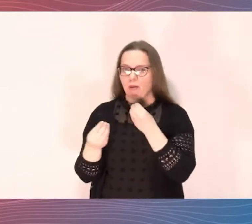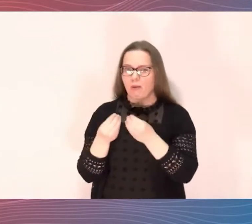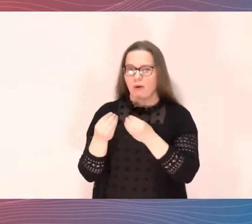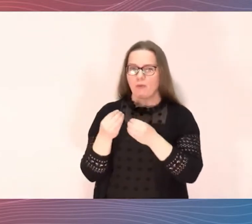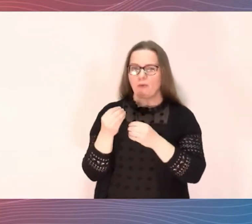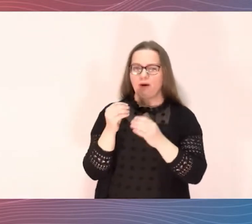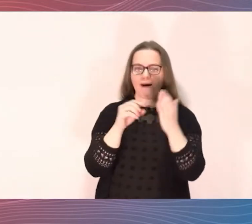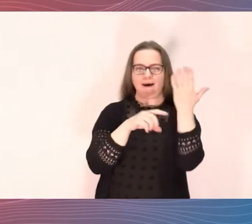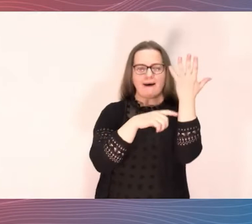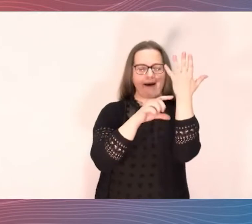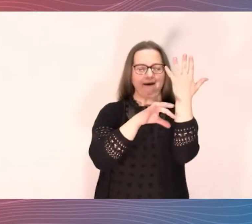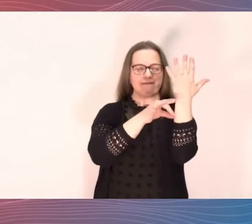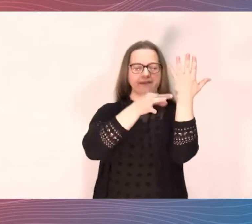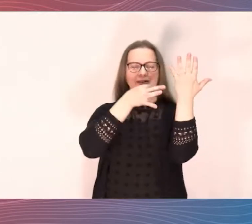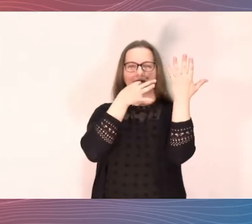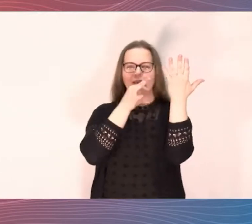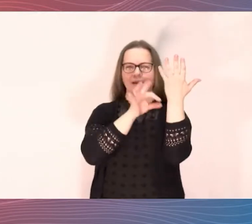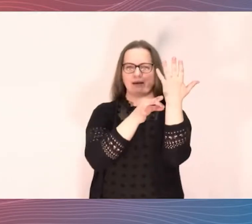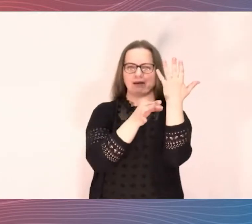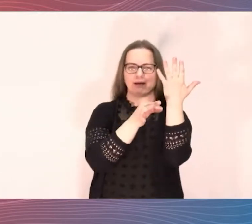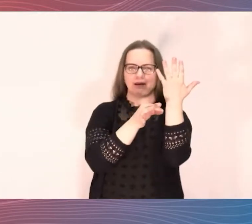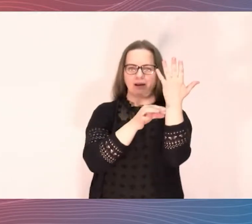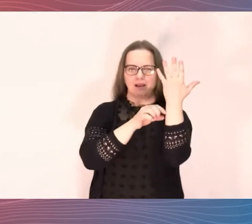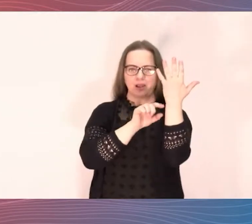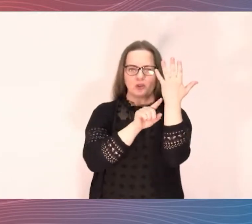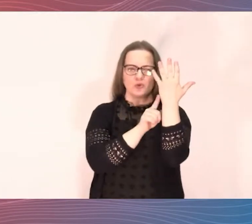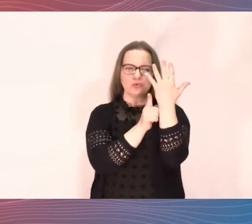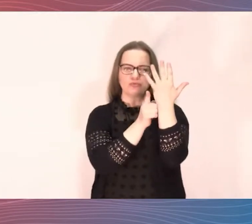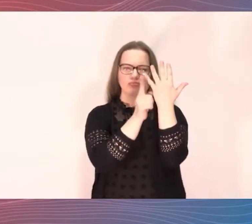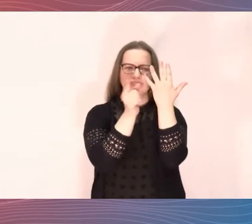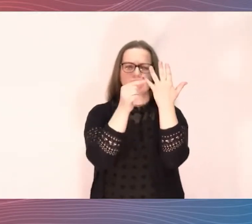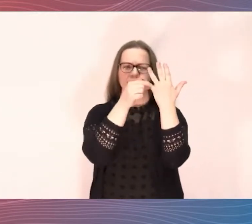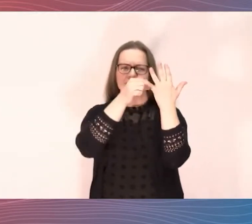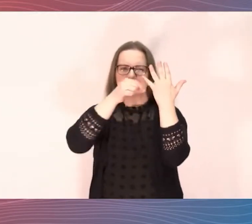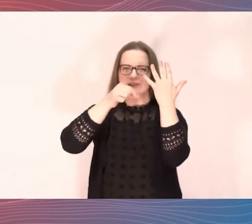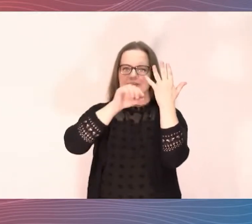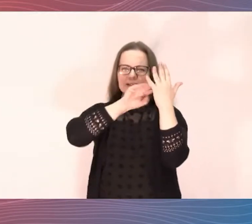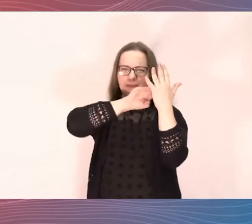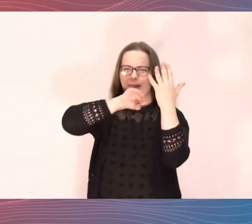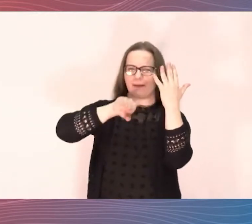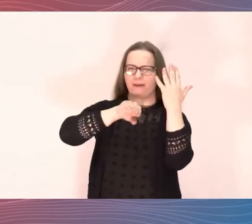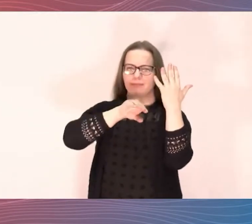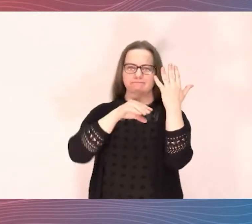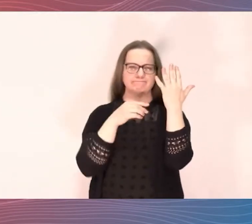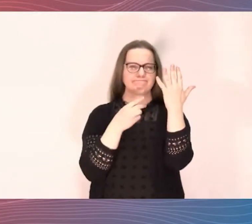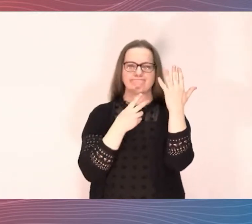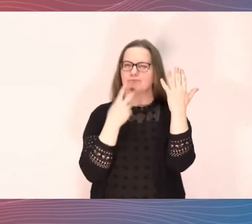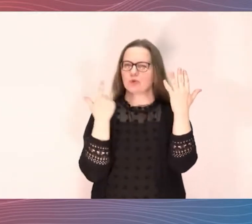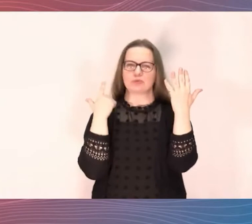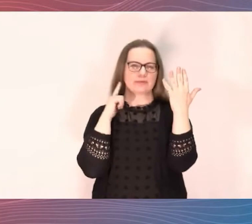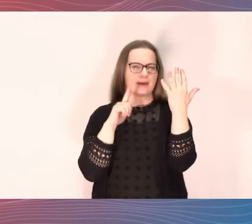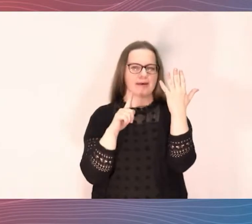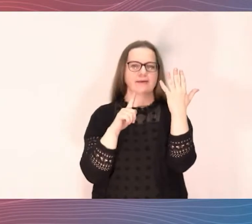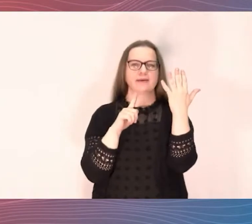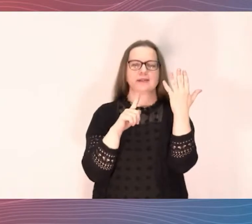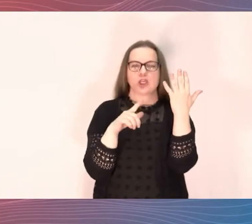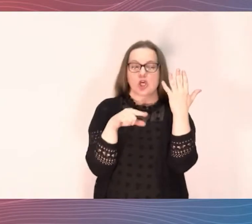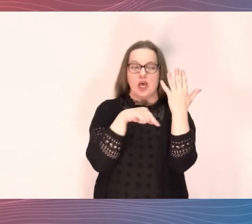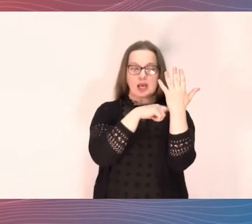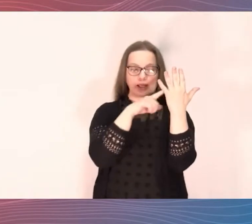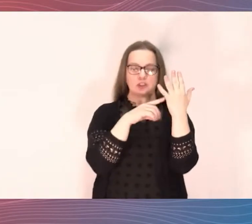Onde termina a videira, onde começa o ramo? É uma coisa só. Nós estamos inerentes no Pai e no